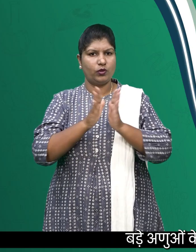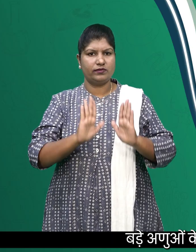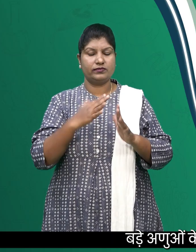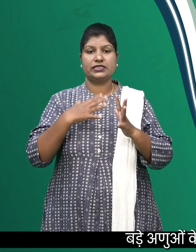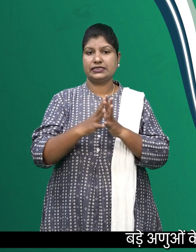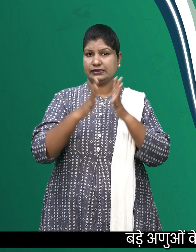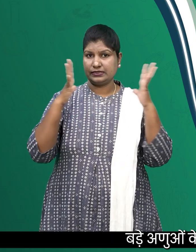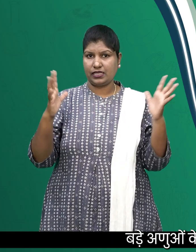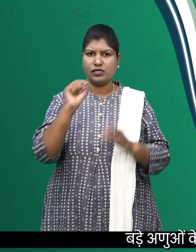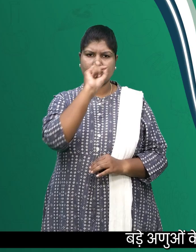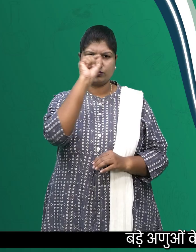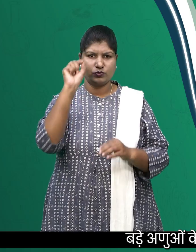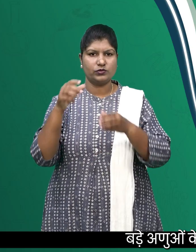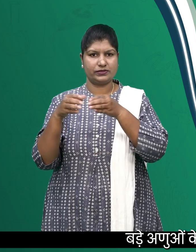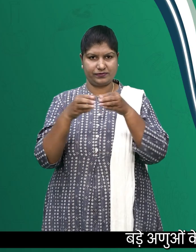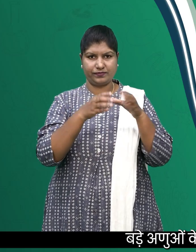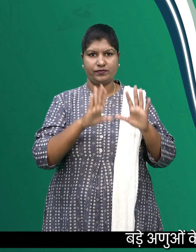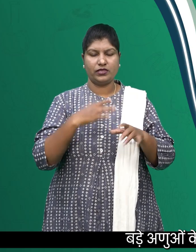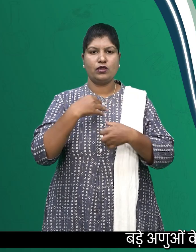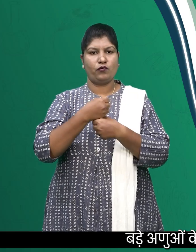ने उनके अणुओं के बीच